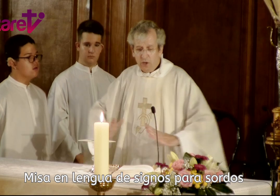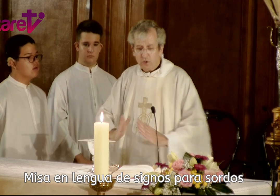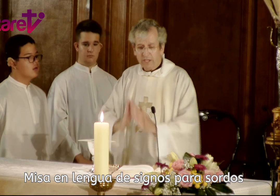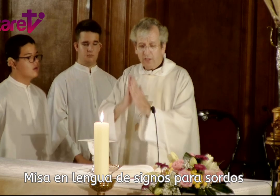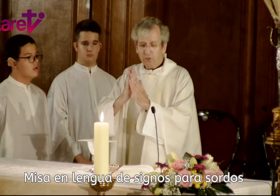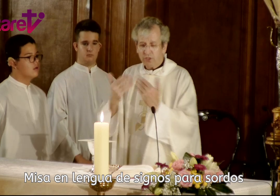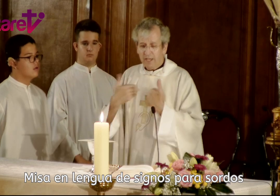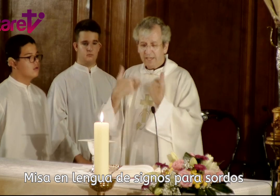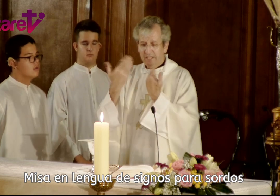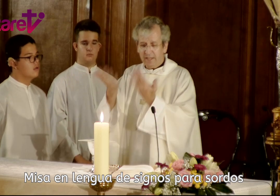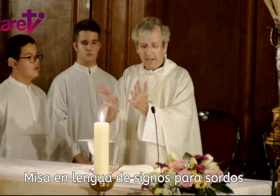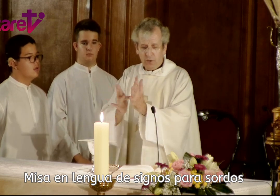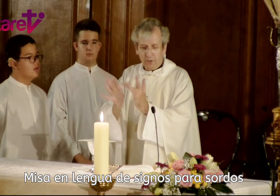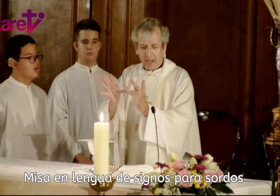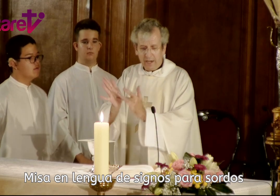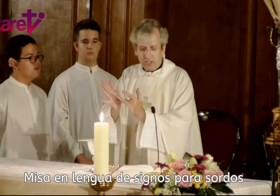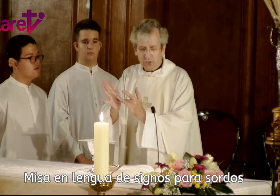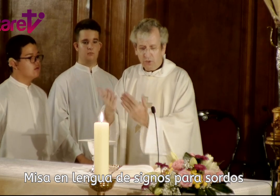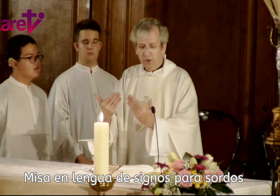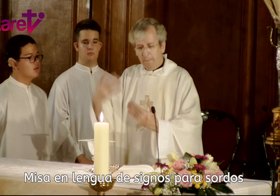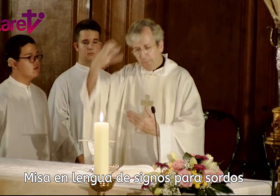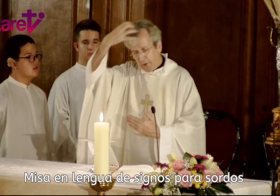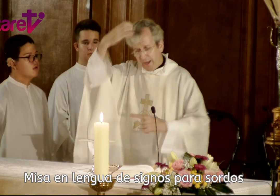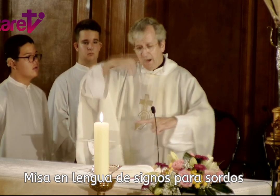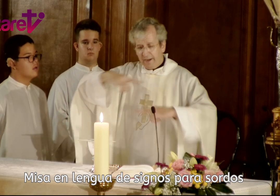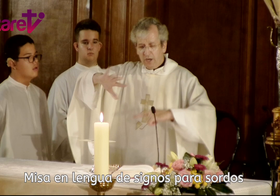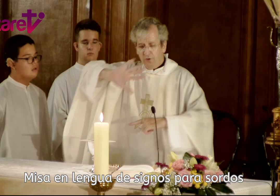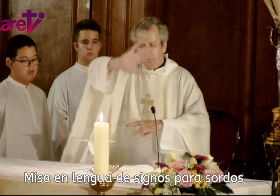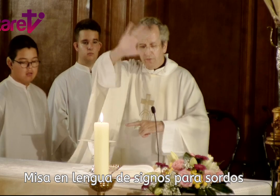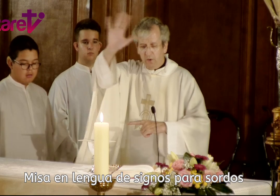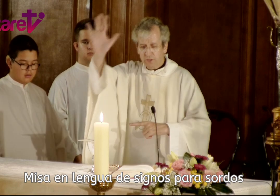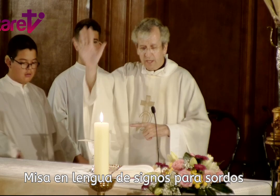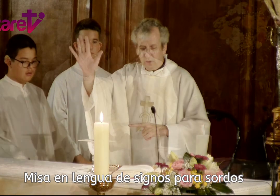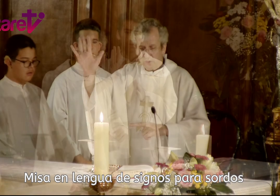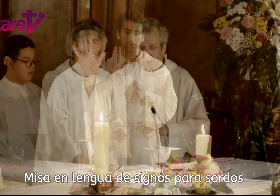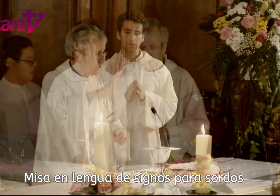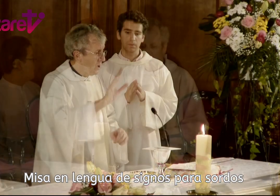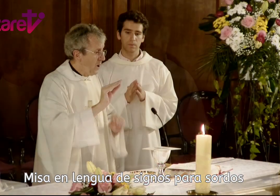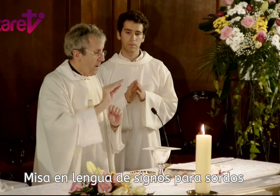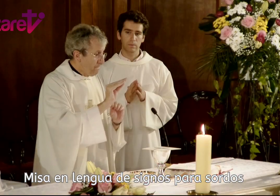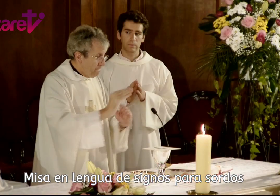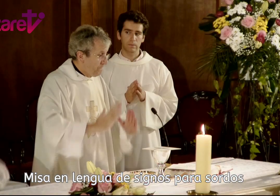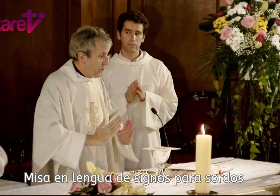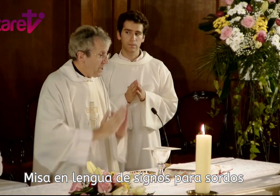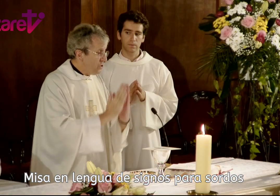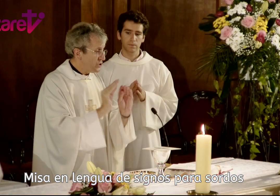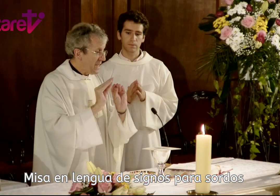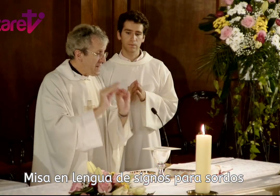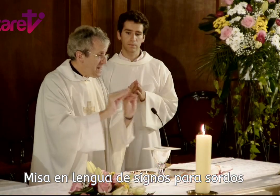los santos que se entregaron a Cristo por el reino de los cielos. Por ellos